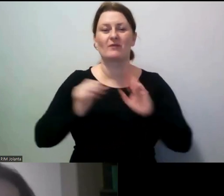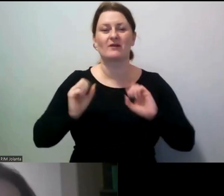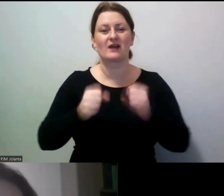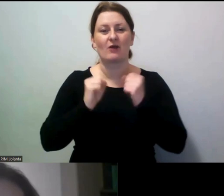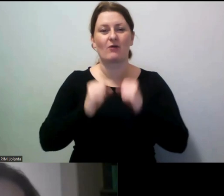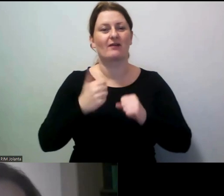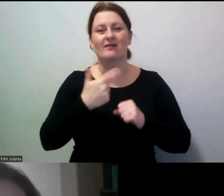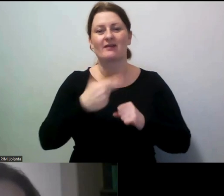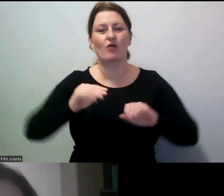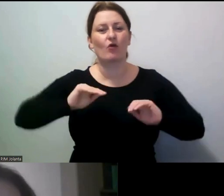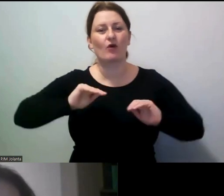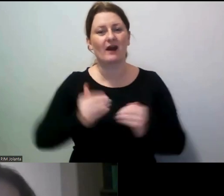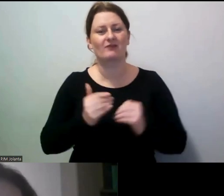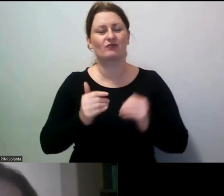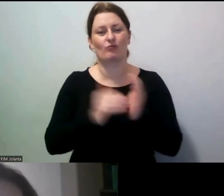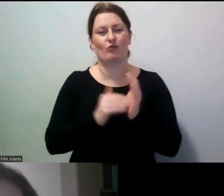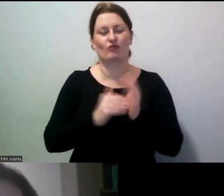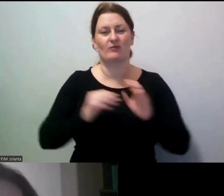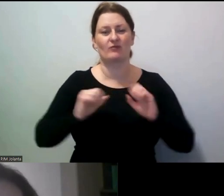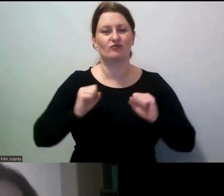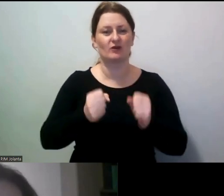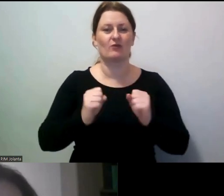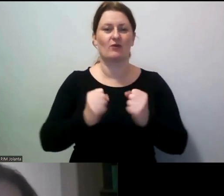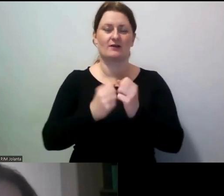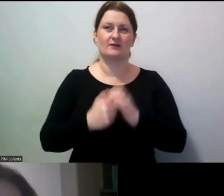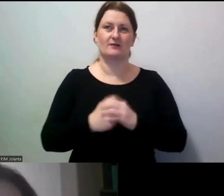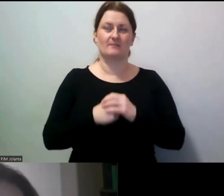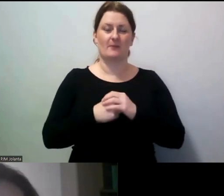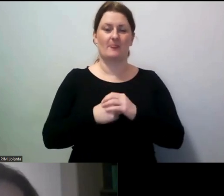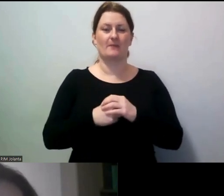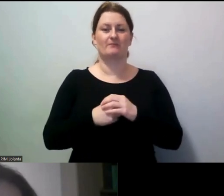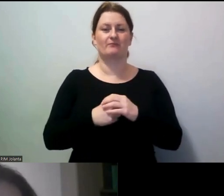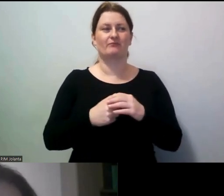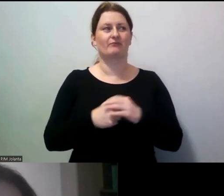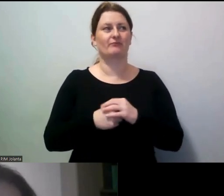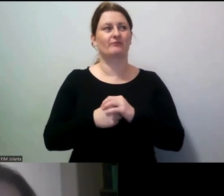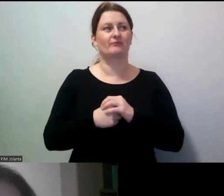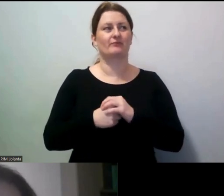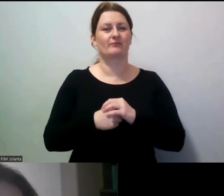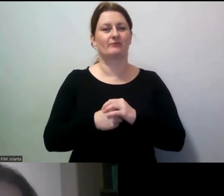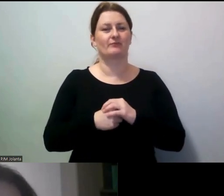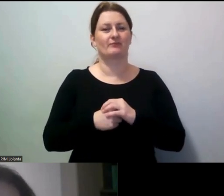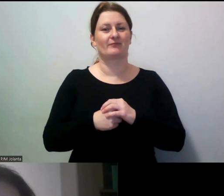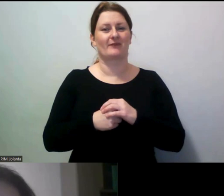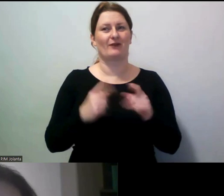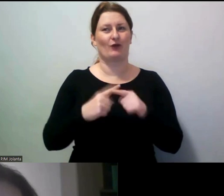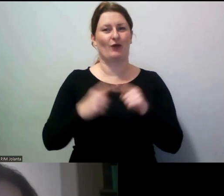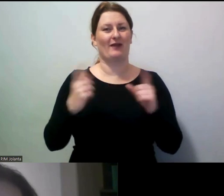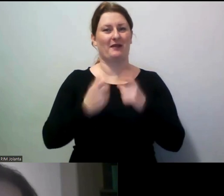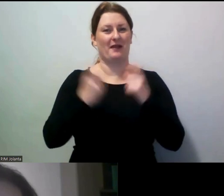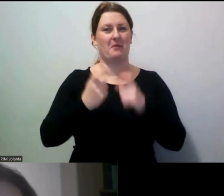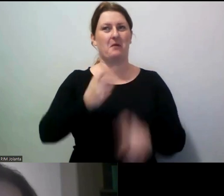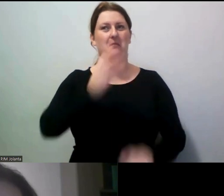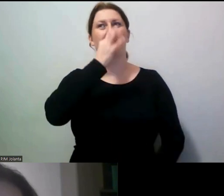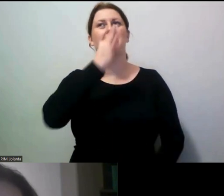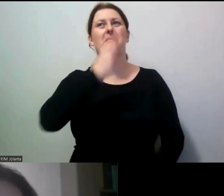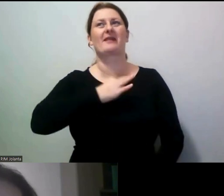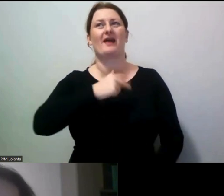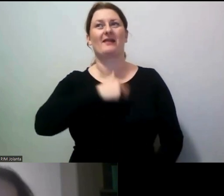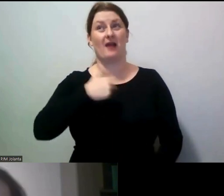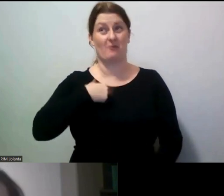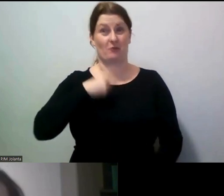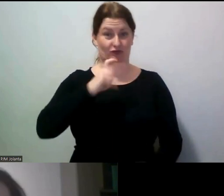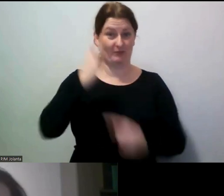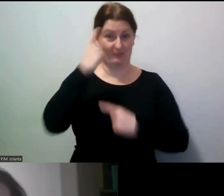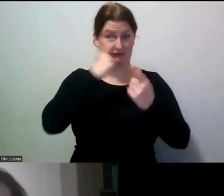chyba potrzeby działania. I no, niebezpiecznie jest zadawać nam pytanie, czy myślą panie o czymś dalej,